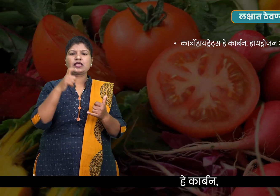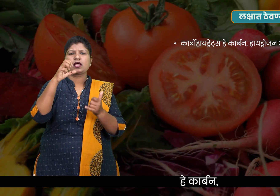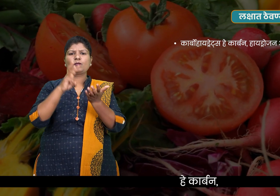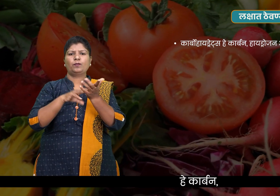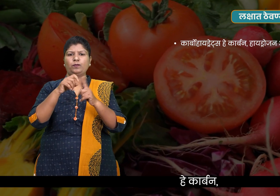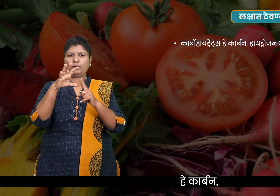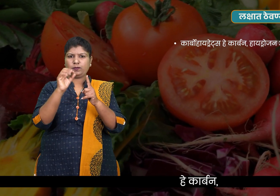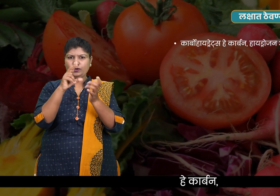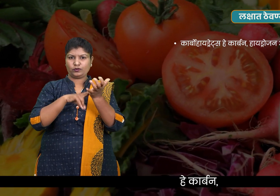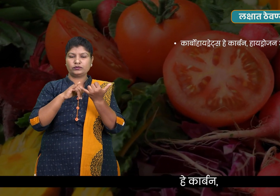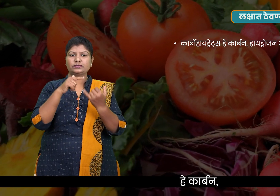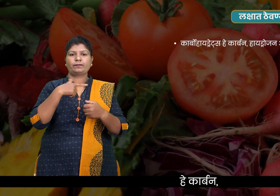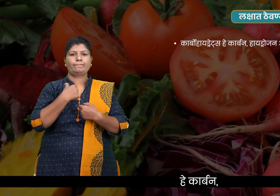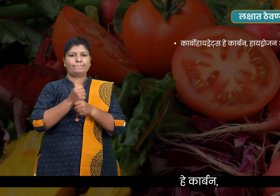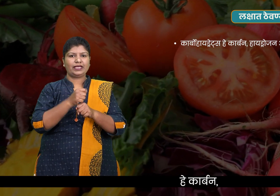हे कार्बन,